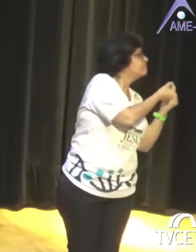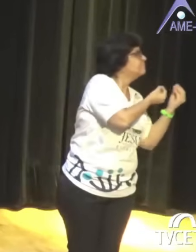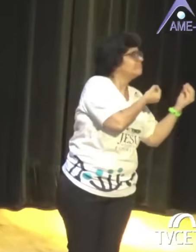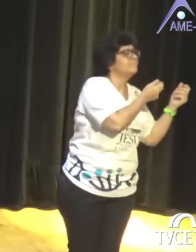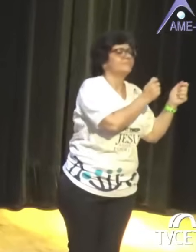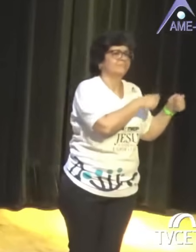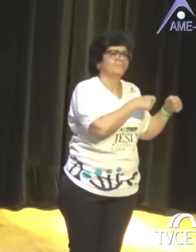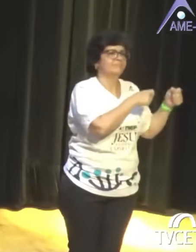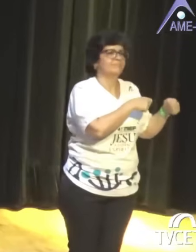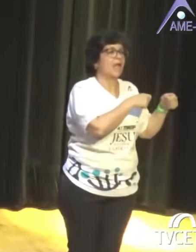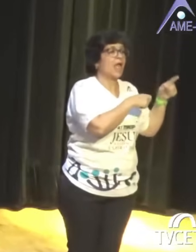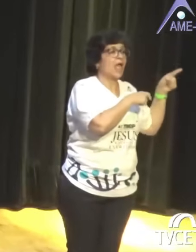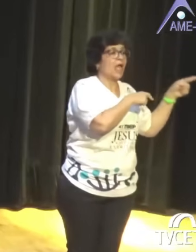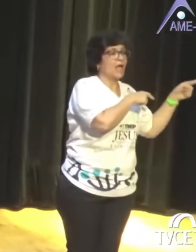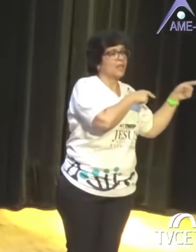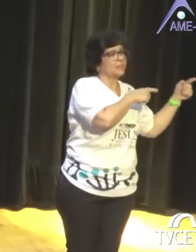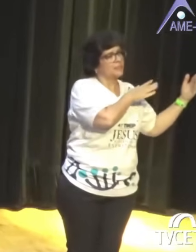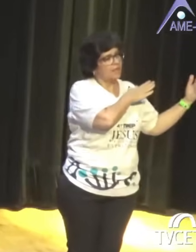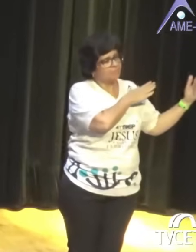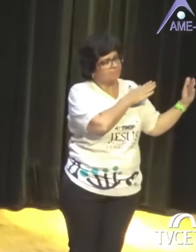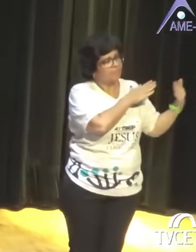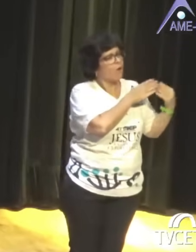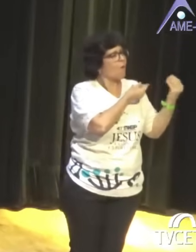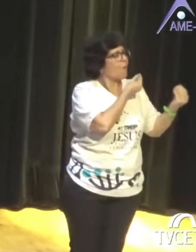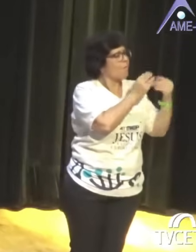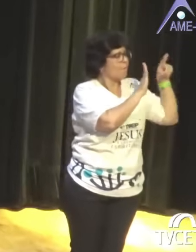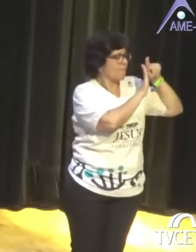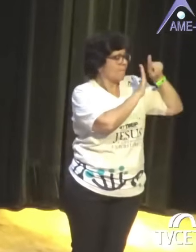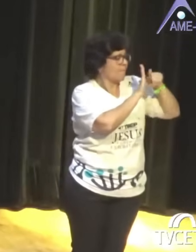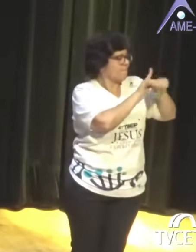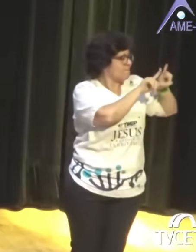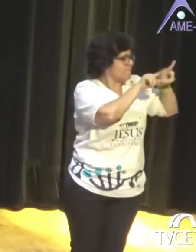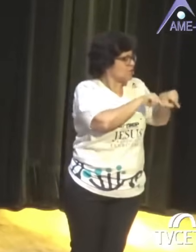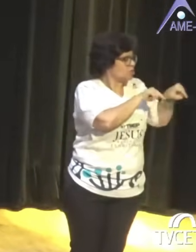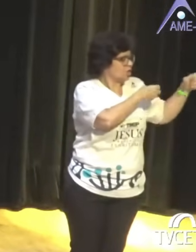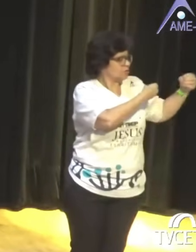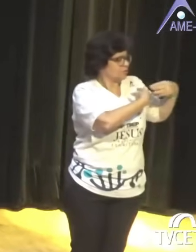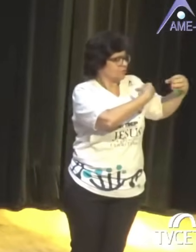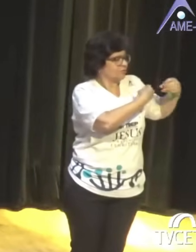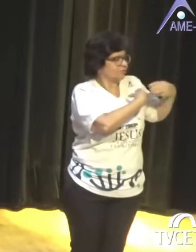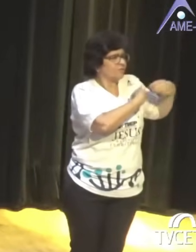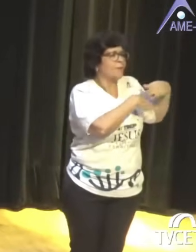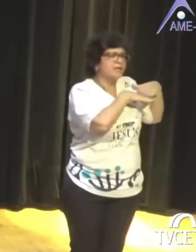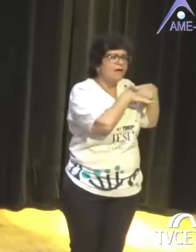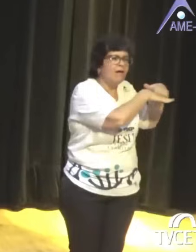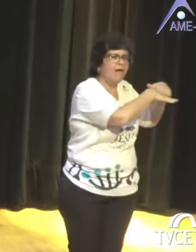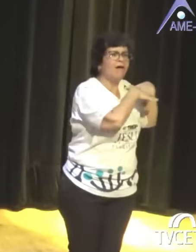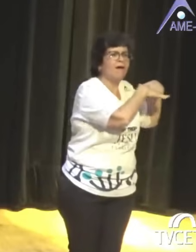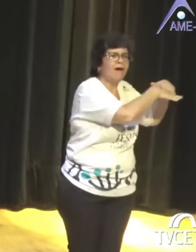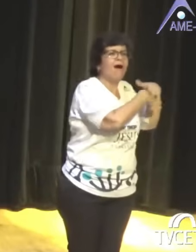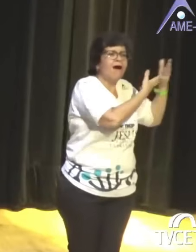ele estabelece um plano de aprendizado mas ele conversa com